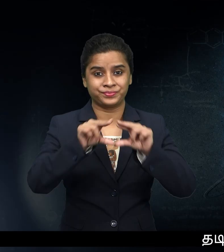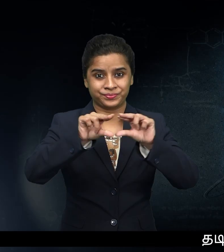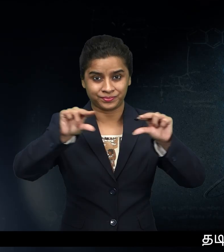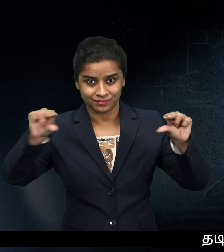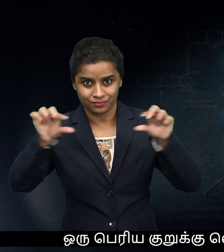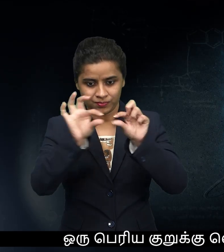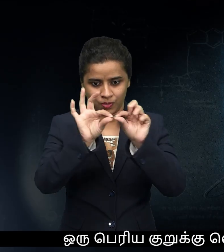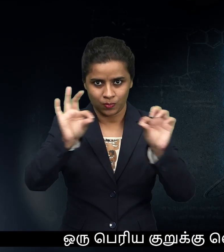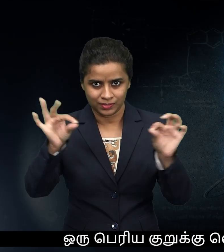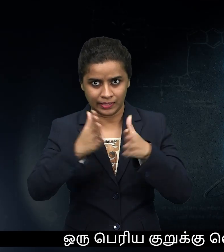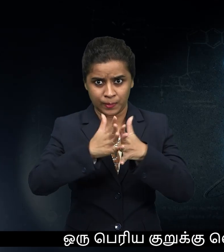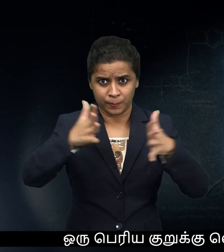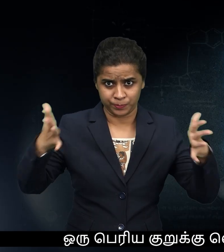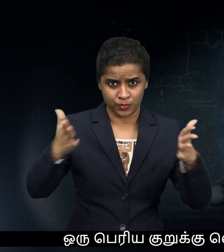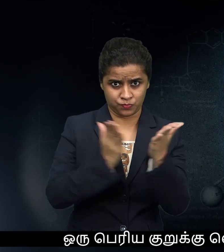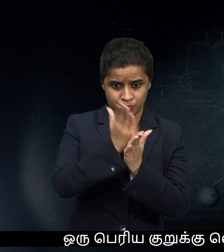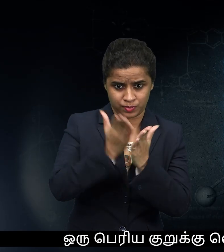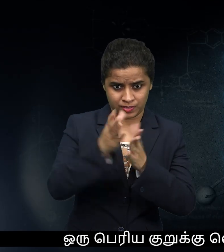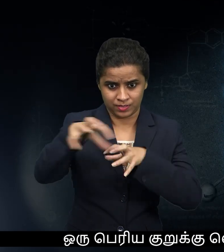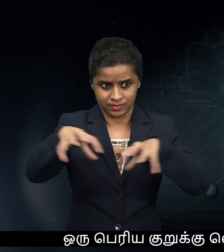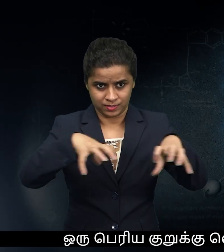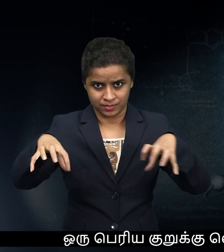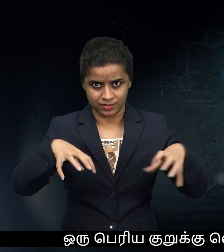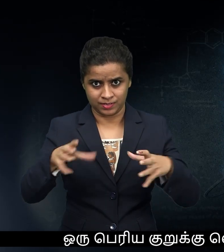தடிமனான கம்பி ஒரு பெரிய குறுக்குவெட்டு பகுதியை கொண்டுள்ளது.